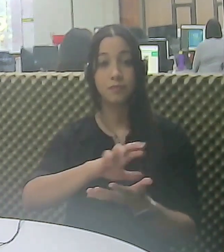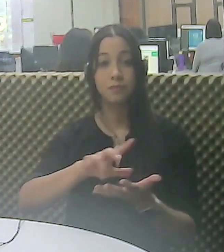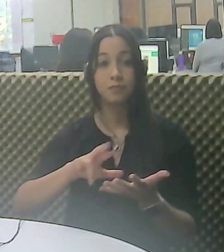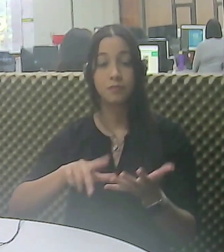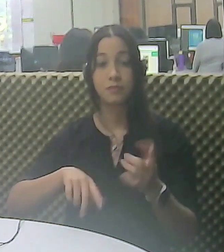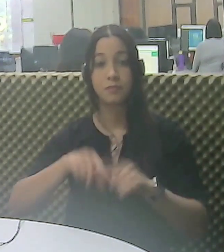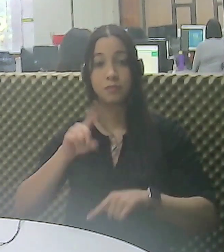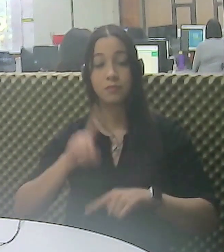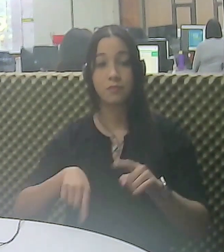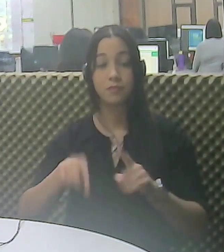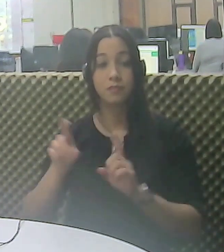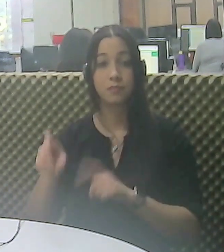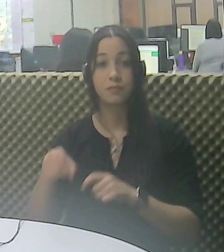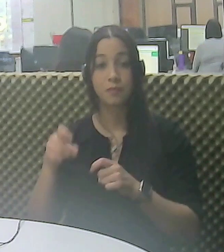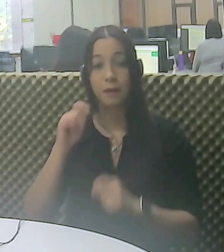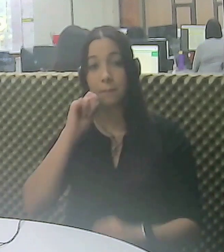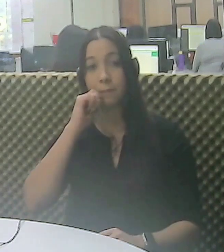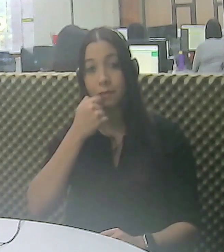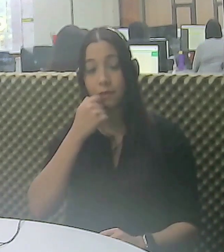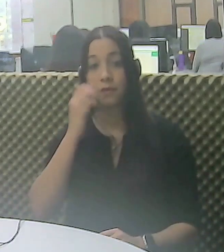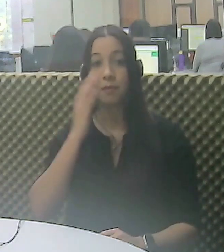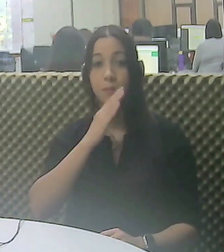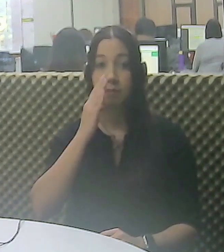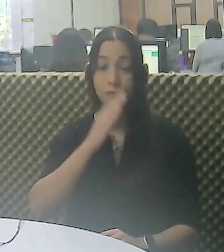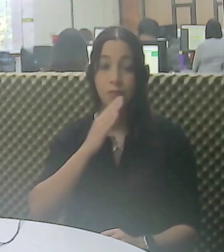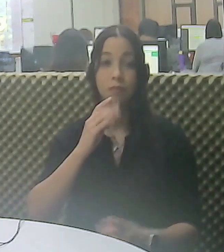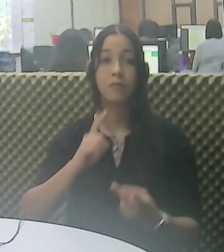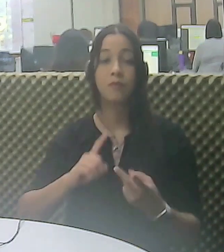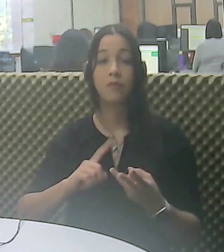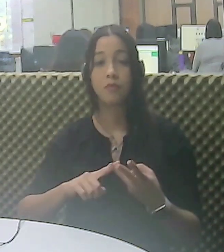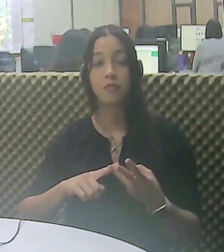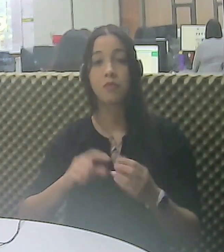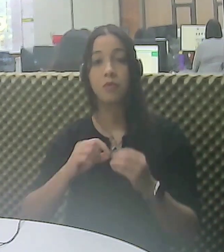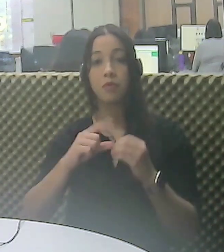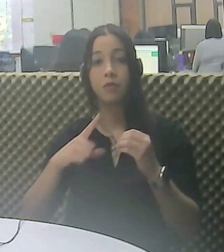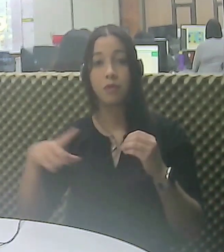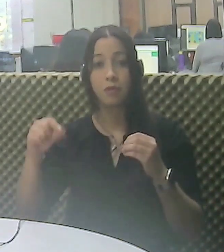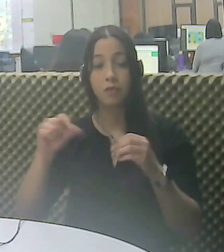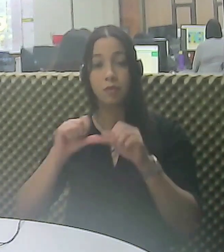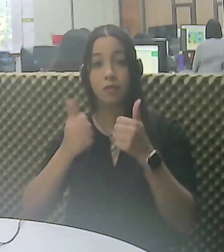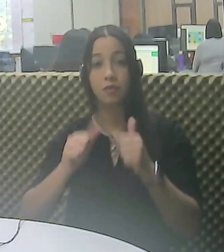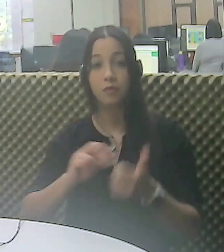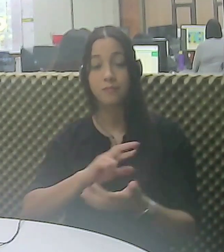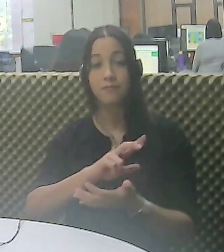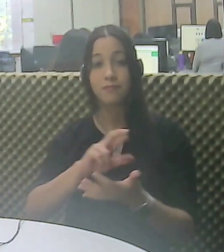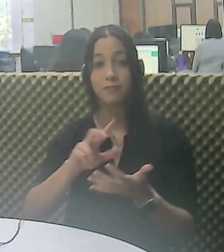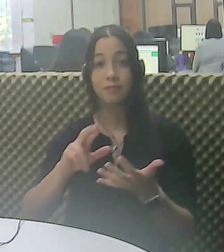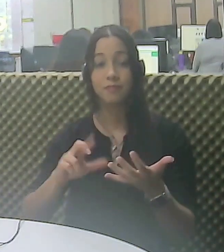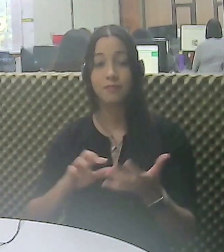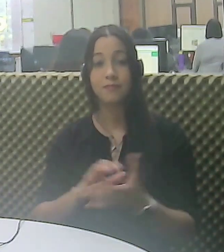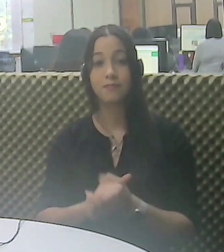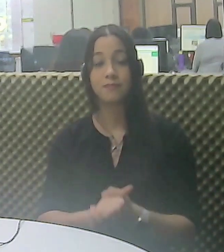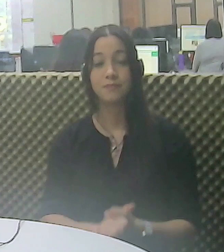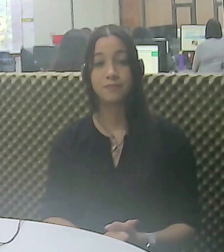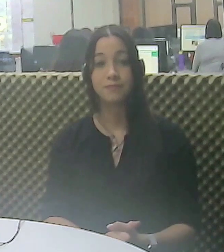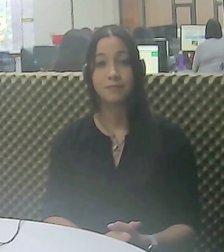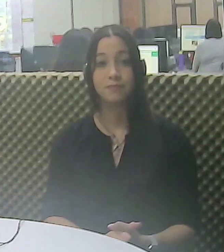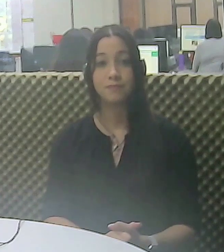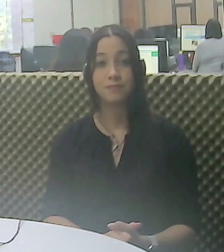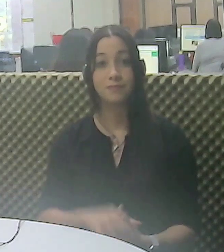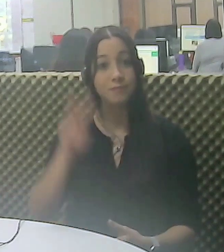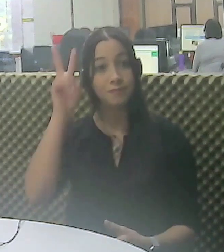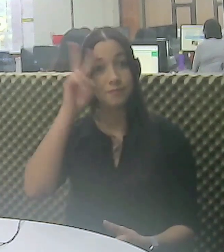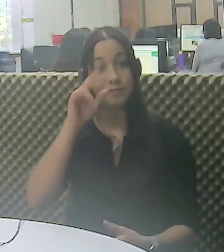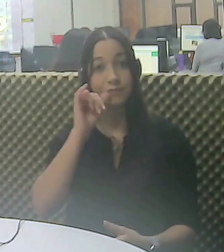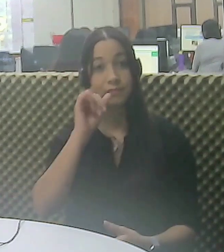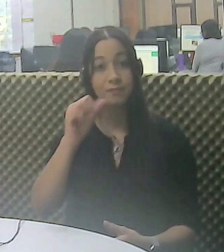produtos agrícolas, como panificação, confeitaria, orgânicos, artesanato e muito mais. E um lembrete